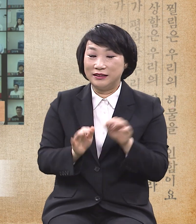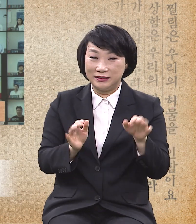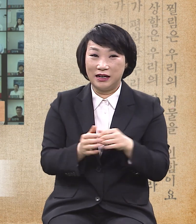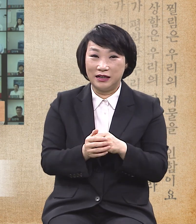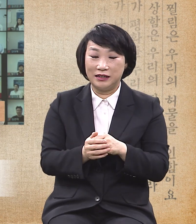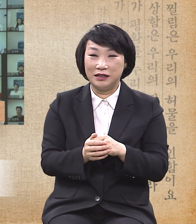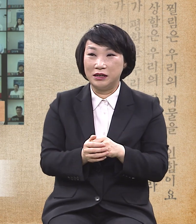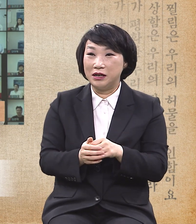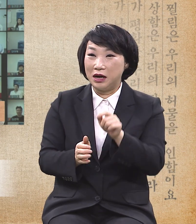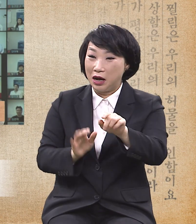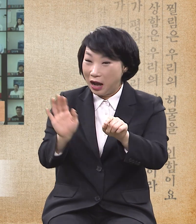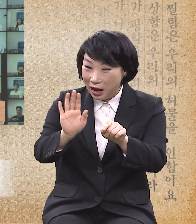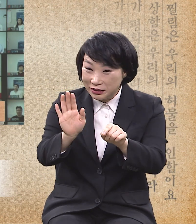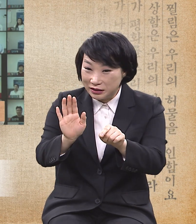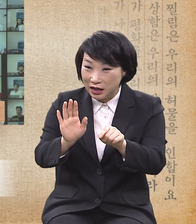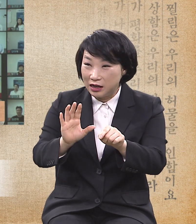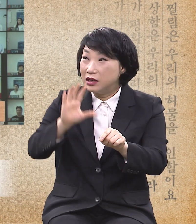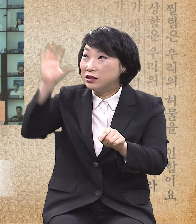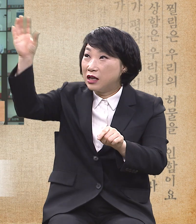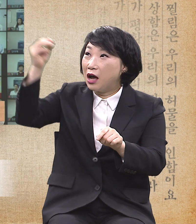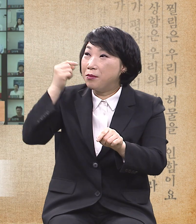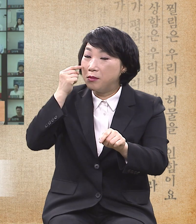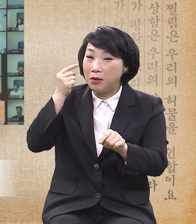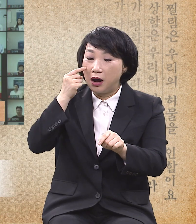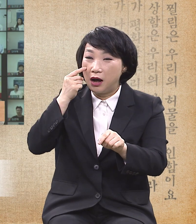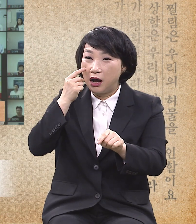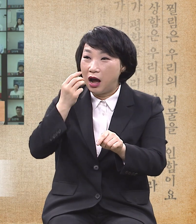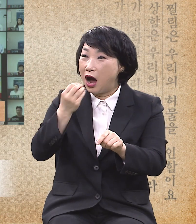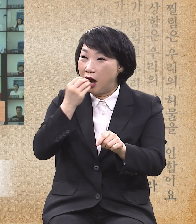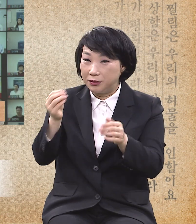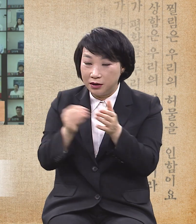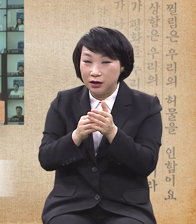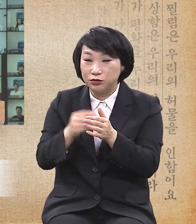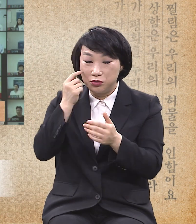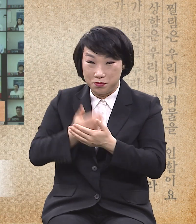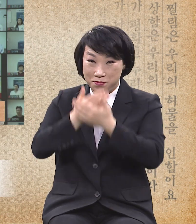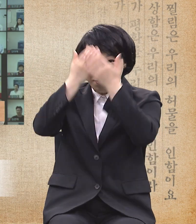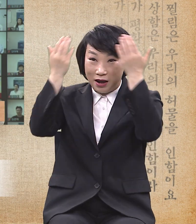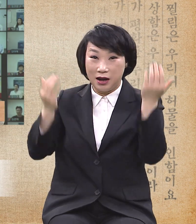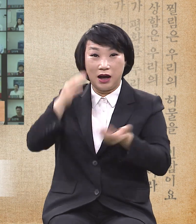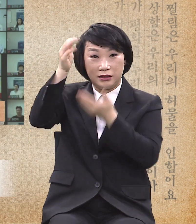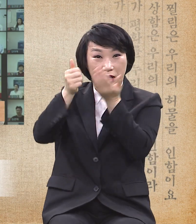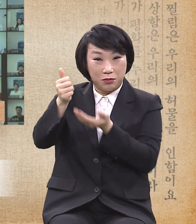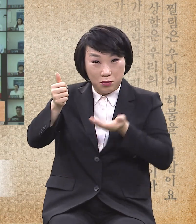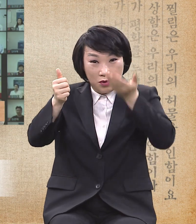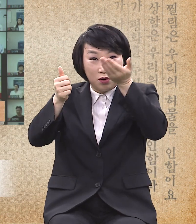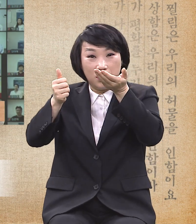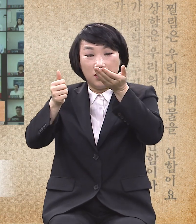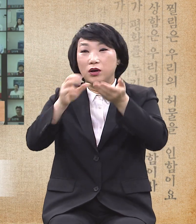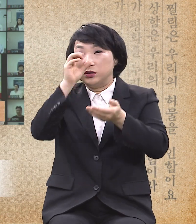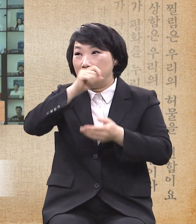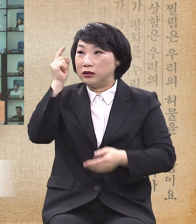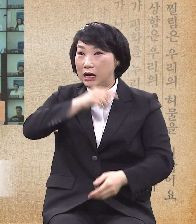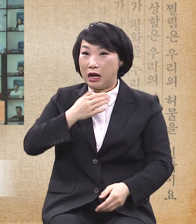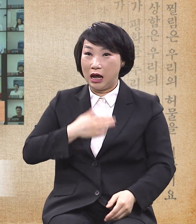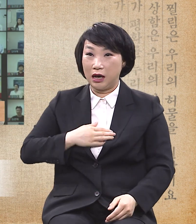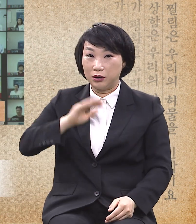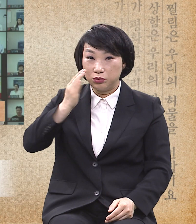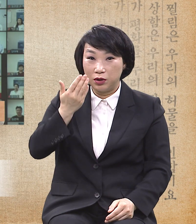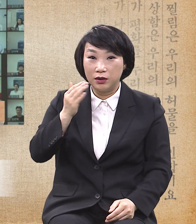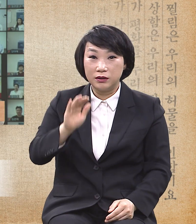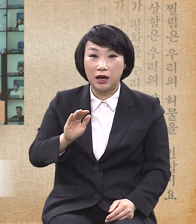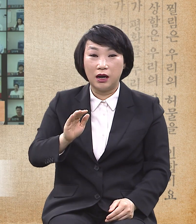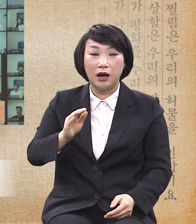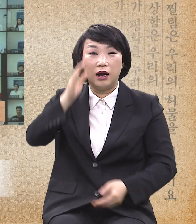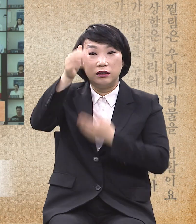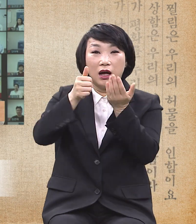먹으면 눈이 밝아져. 하나님처럼 돼. 선악을 알게 돼.